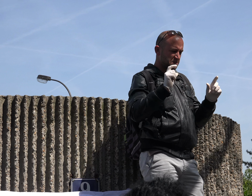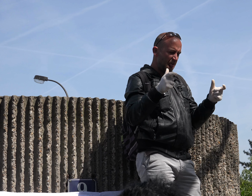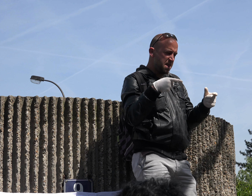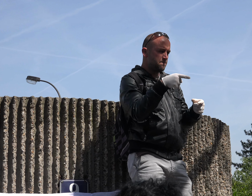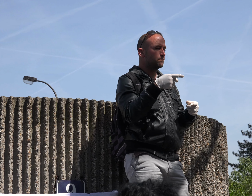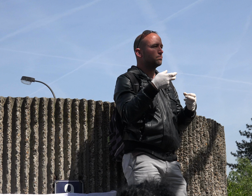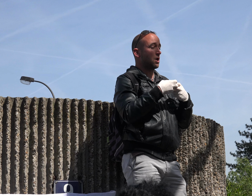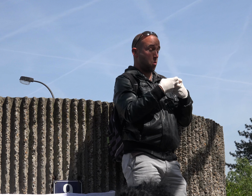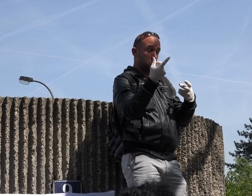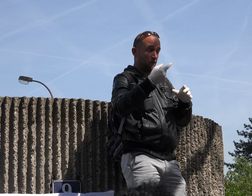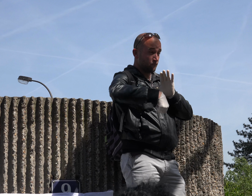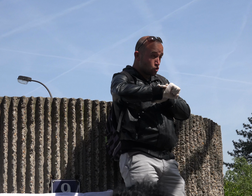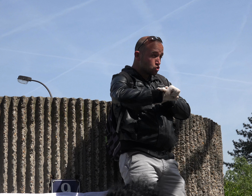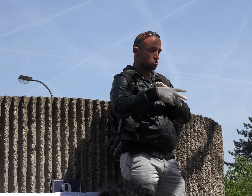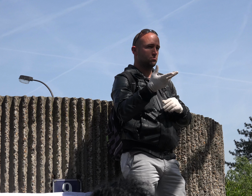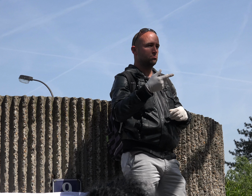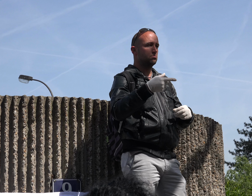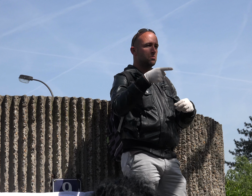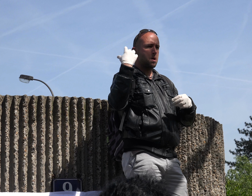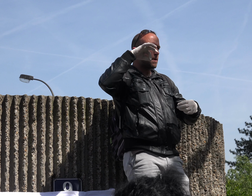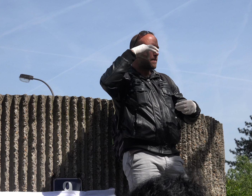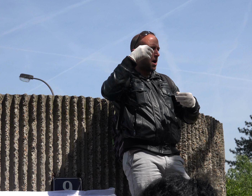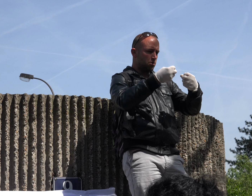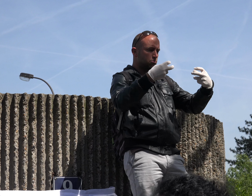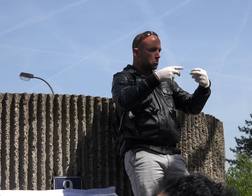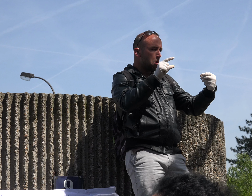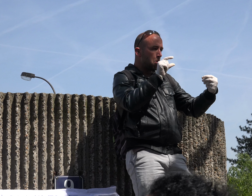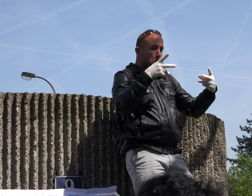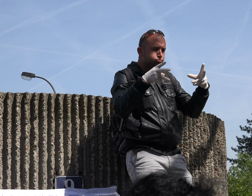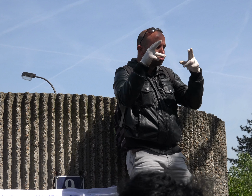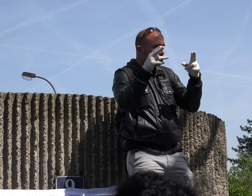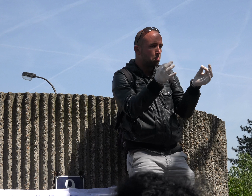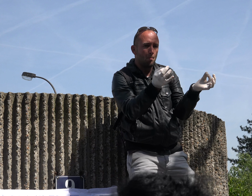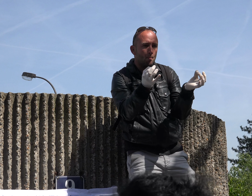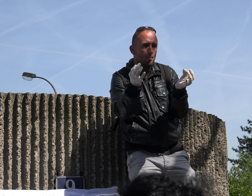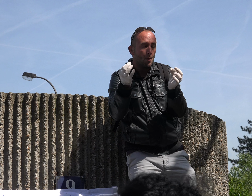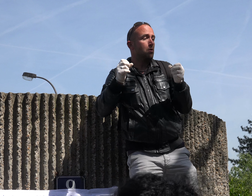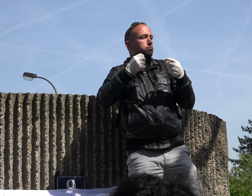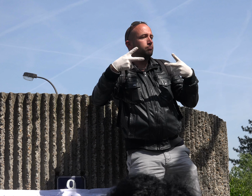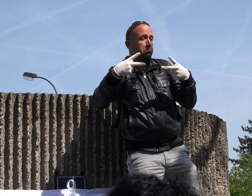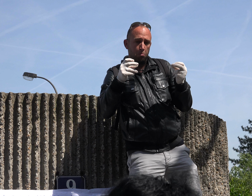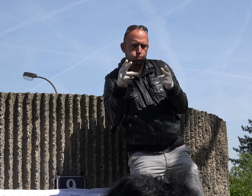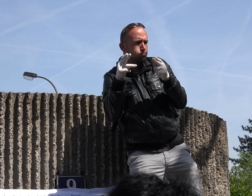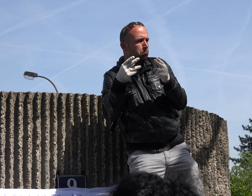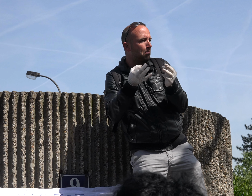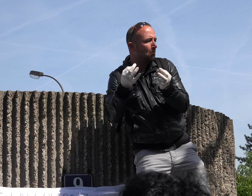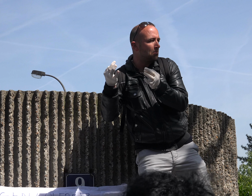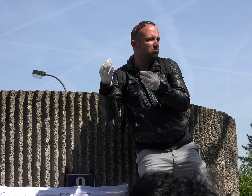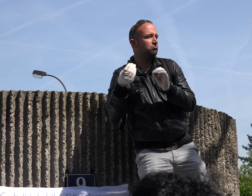Vous avez remarqué, par exemple, dans des matchs de foot à la télévision, il y a les commentateurs audio et au niveau